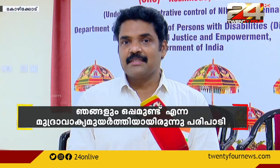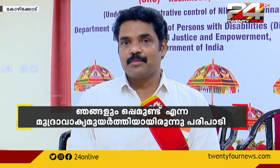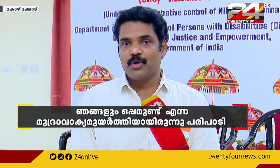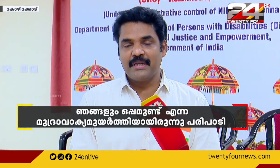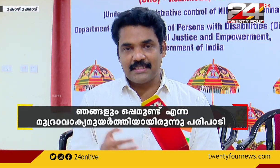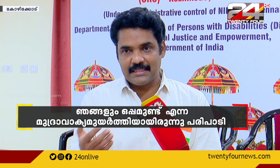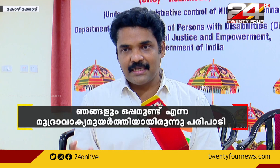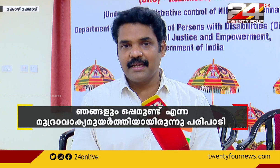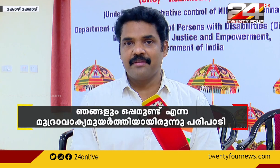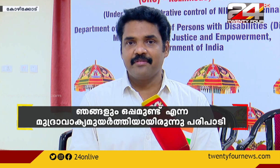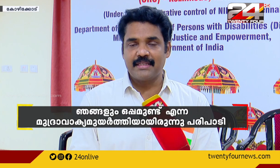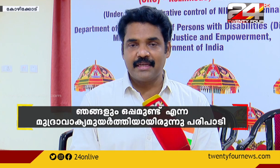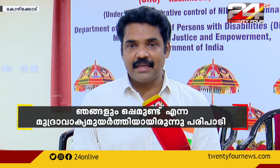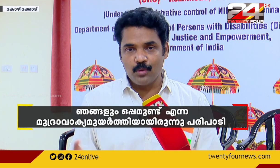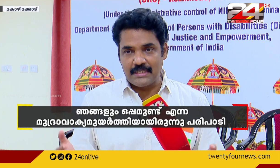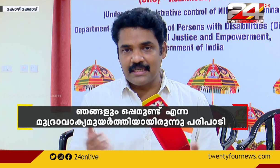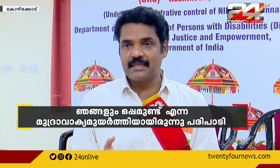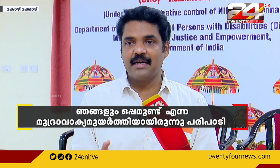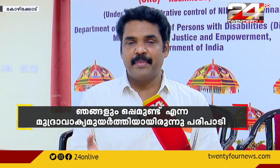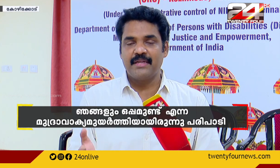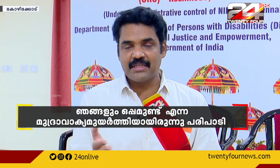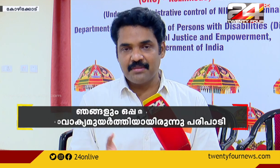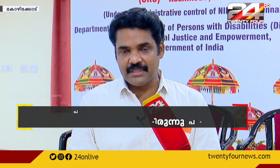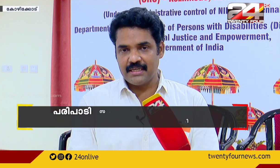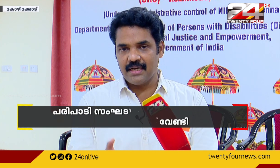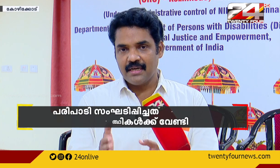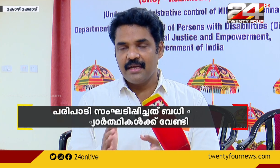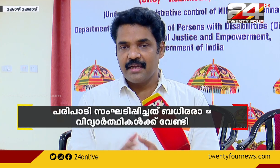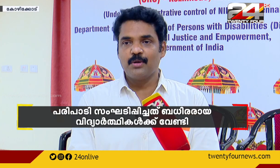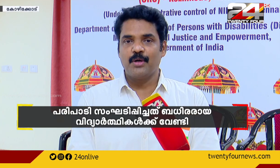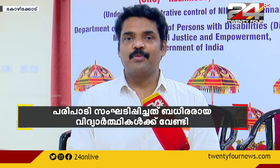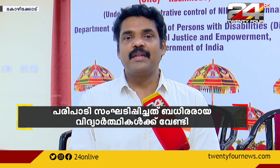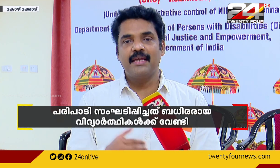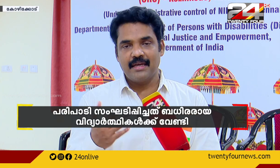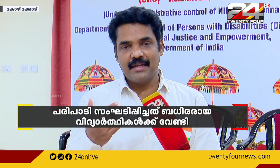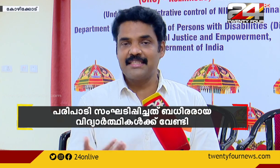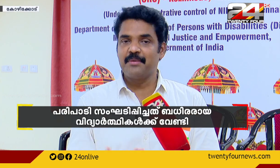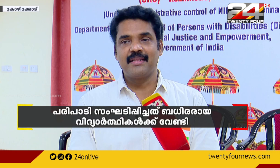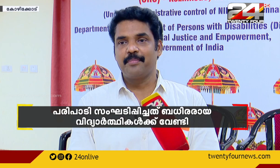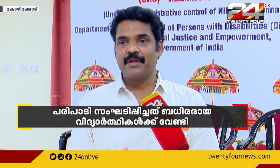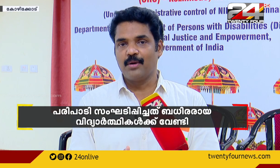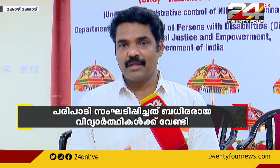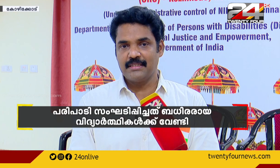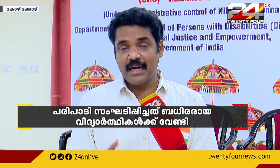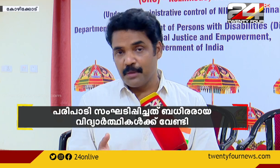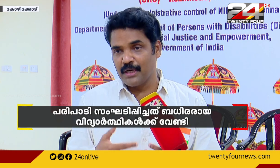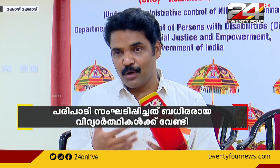ജനസമൂഹം, ഭിന്നശേഷിക്കാരായ വ്യക്തികളെ ഉൾച്ചേർക്കുക, മെയിൻ സ്ട്രീം ചെയ്യുക എന്നുള്ള ഒരു വലിയ ലക്ഷ്യമാണ് ഇതിൻ്റെ പിന്നിലുള്ളത്. ഞങ്ങളും നിങ്ങളോടൊപ്പം